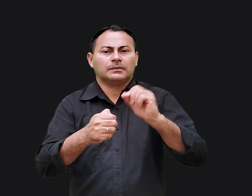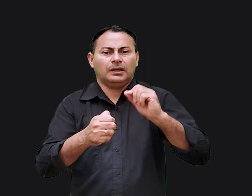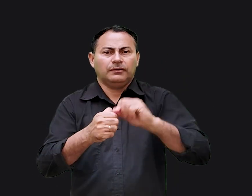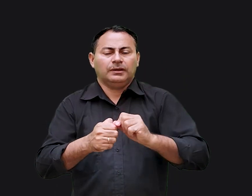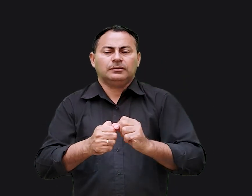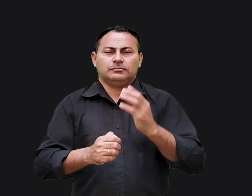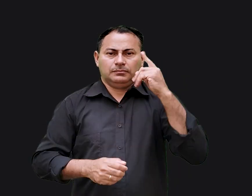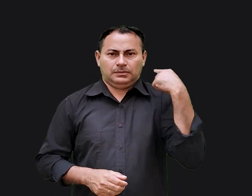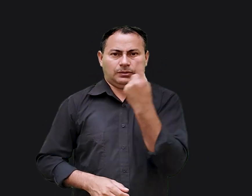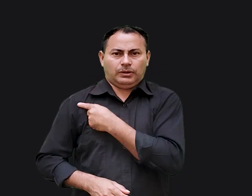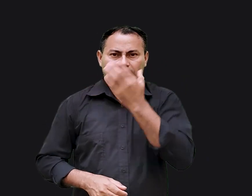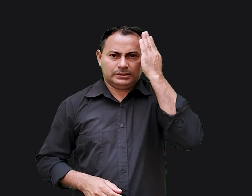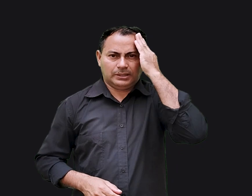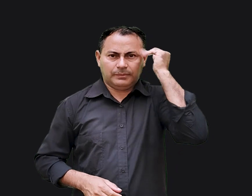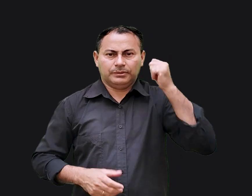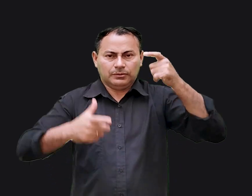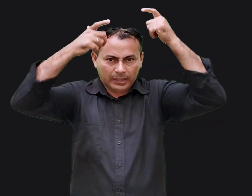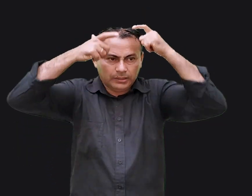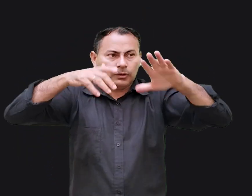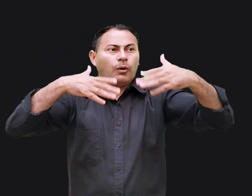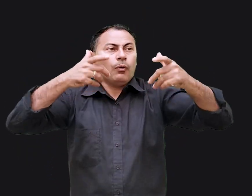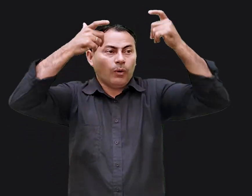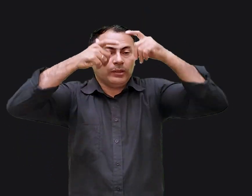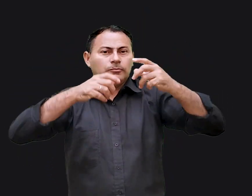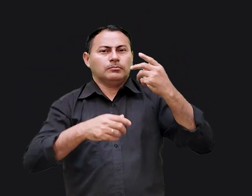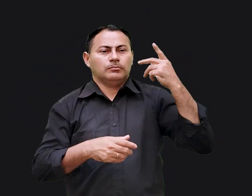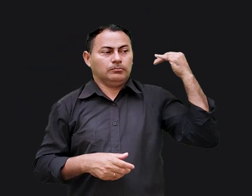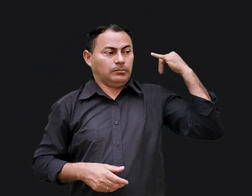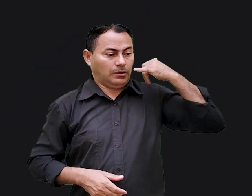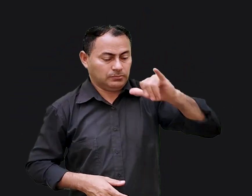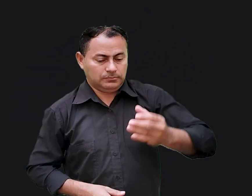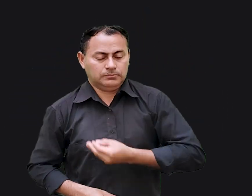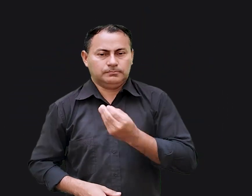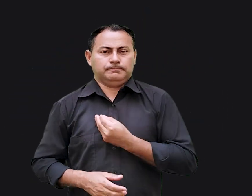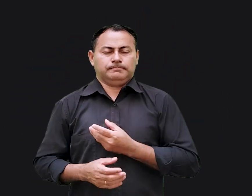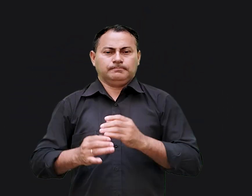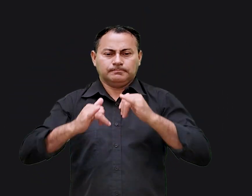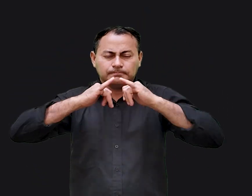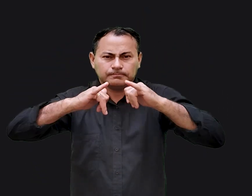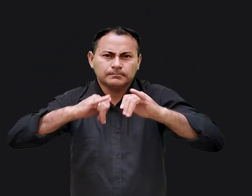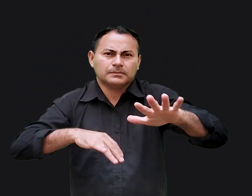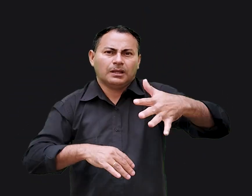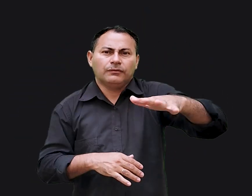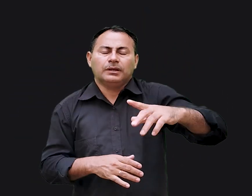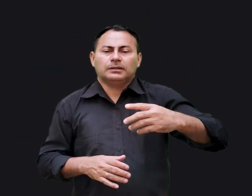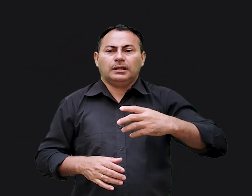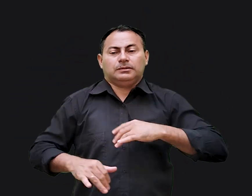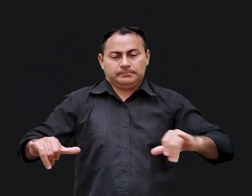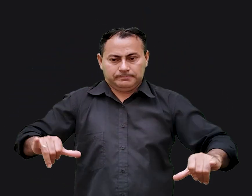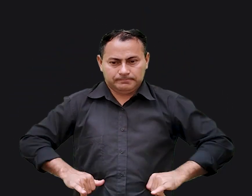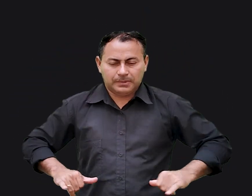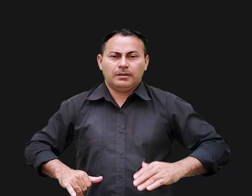feito para que saibamos durante o reinado de qual rei aquele profeta viveu, pregou e talvez até sofreu e